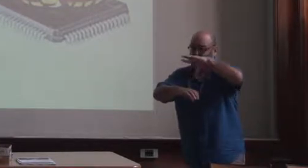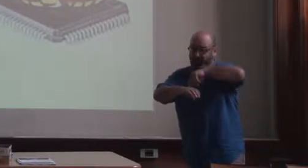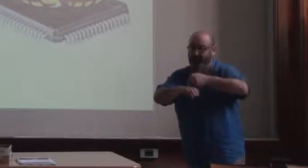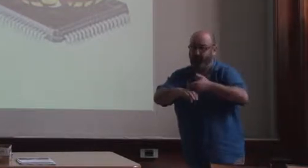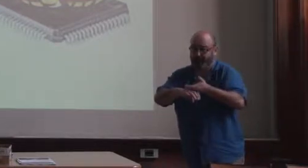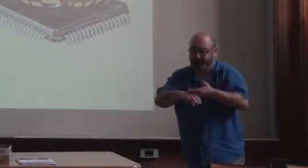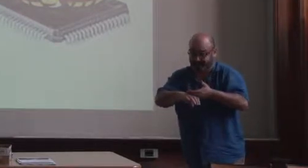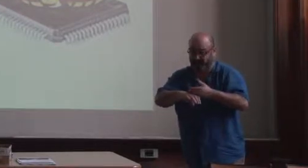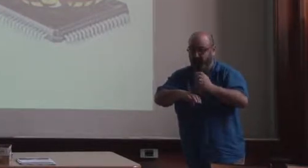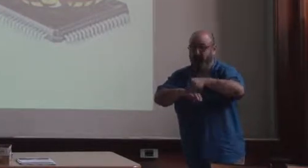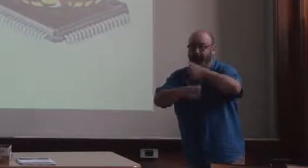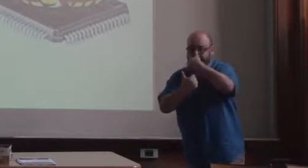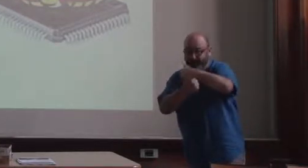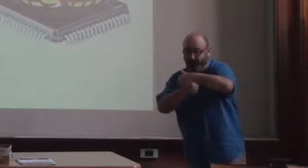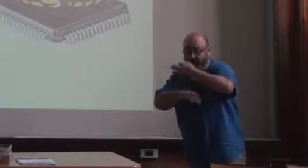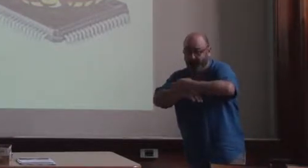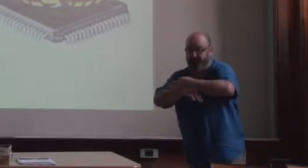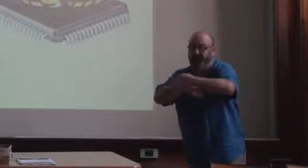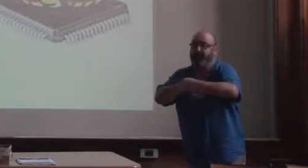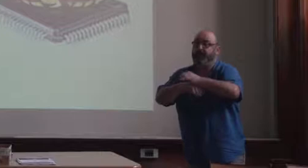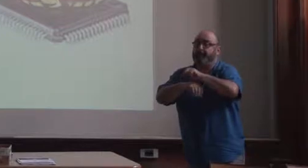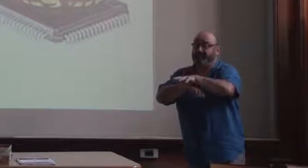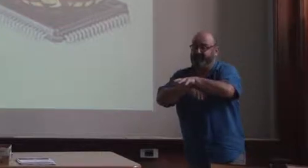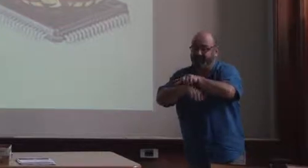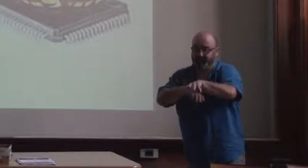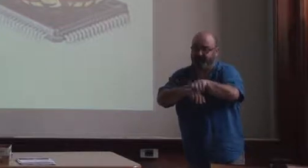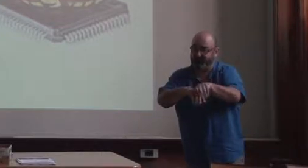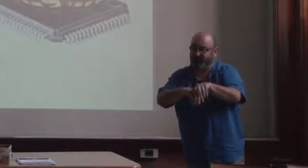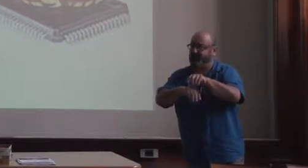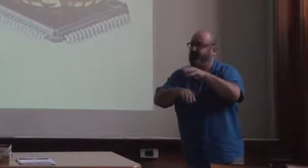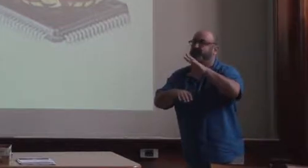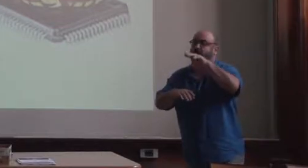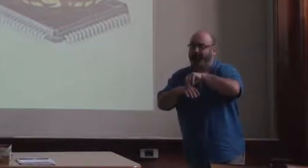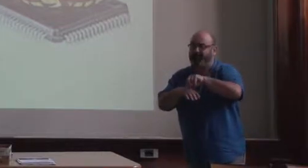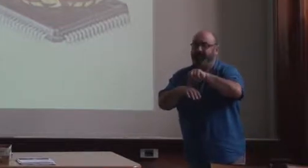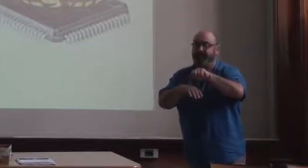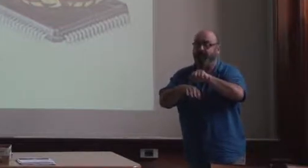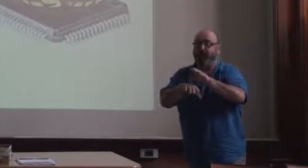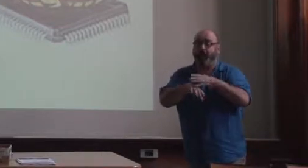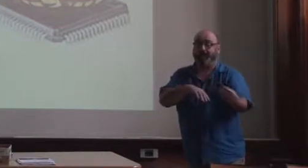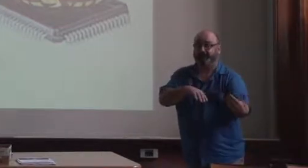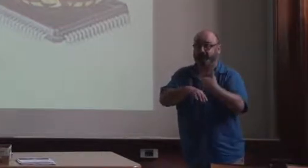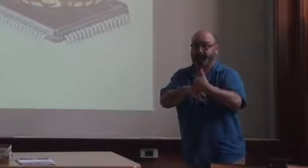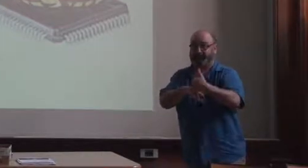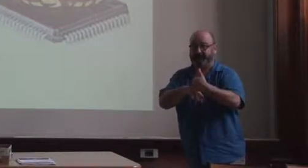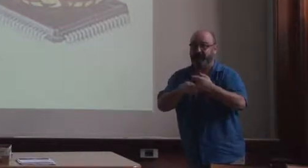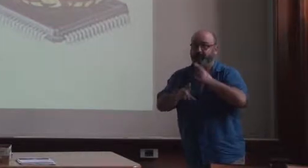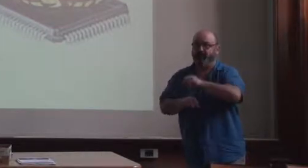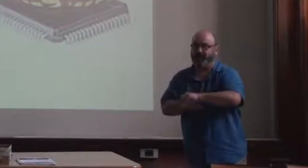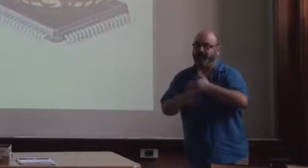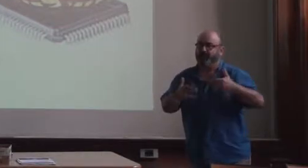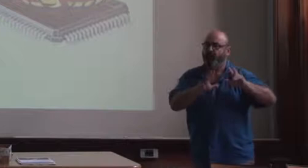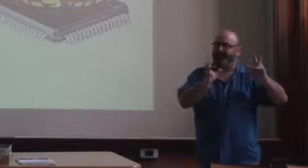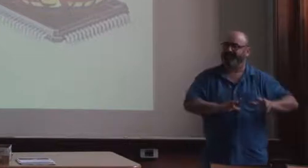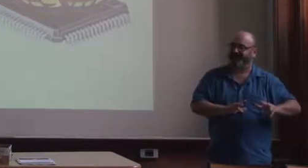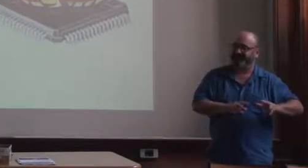processeur, votre mémoire, vos périphériques, et aussi, très important, vos périphériques d'entrée-sortie. Et c'est la grosse différence avec un ordinateur, c'est que